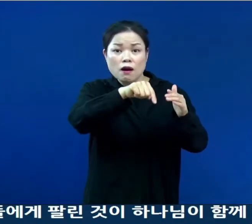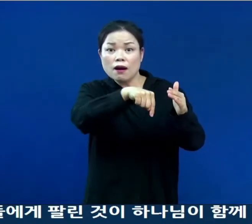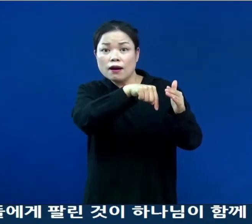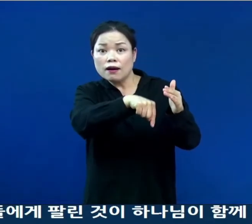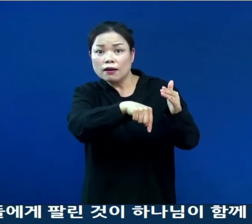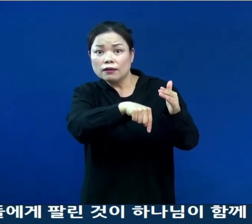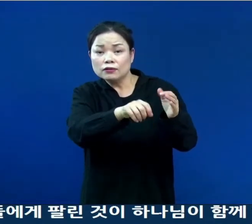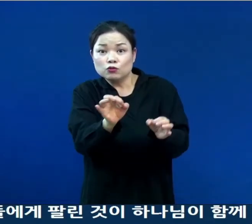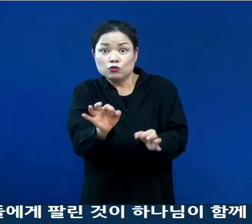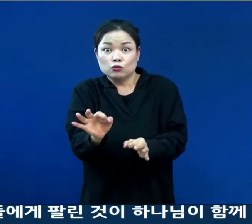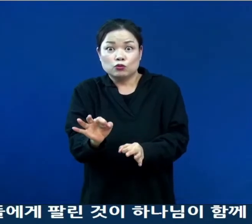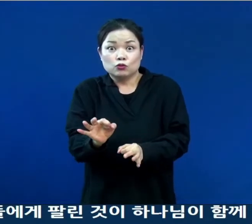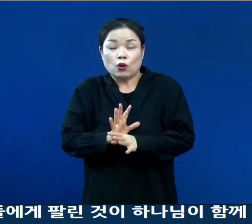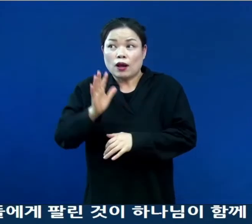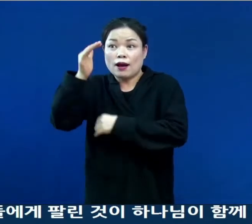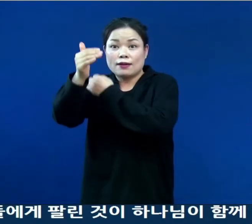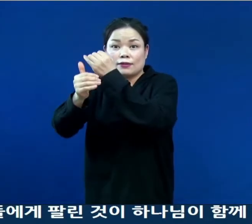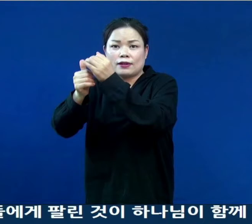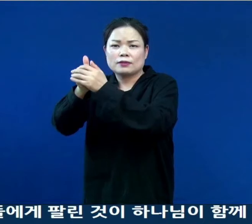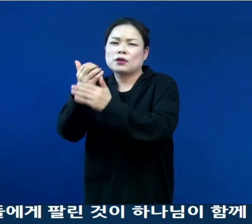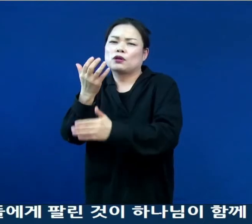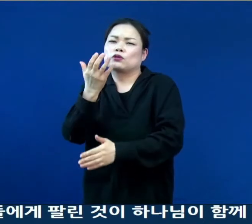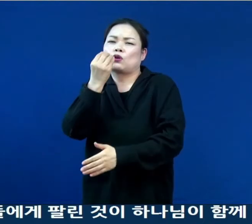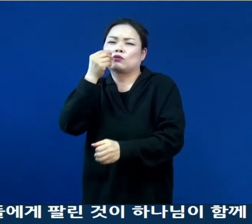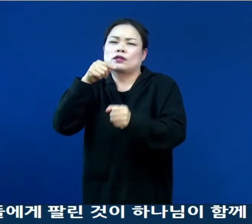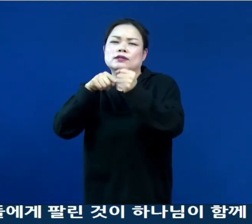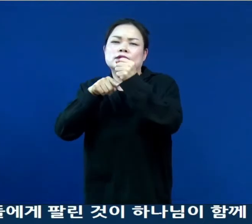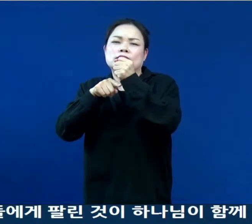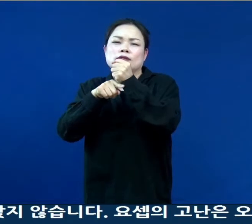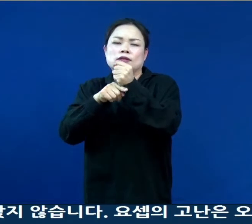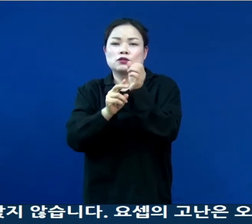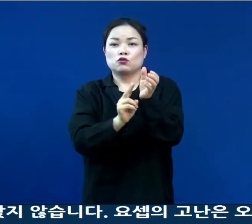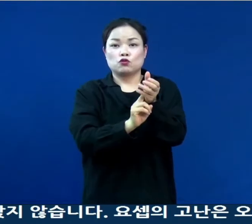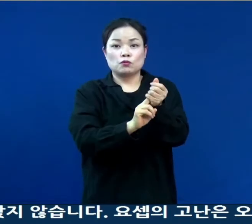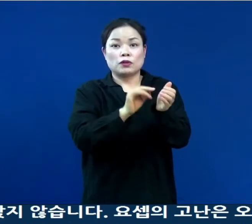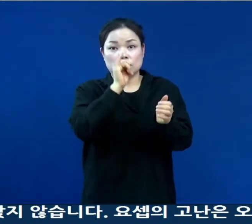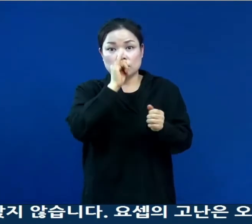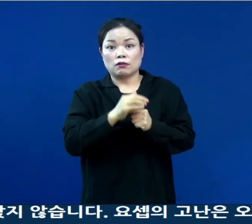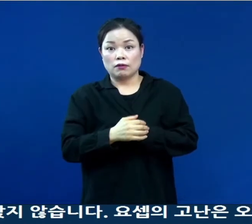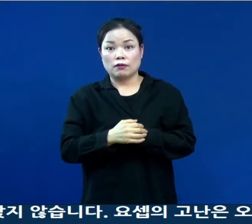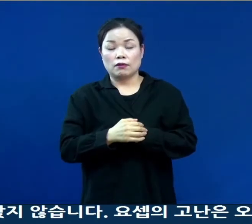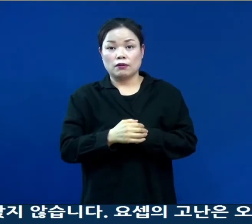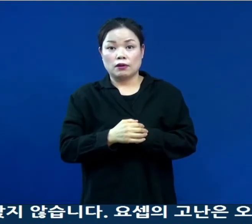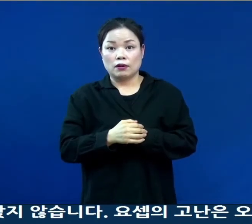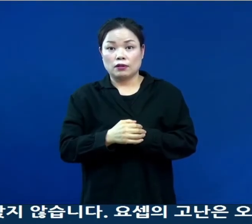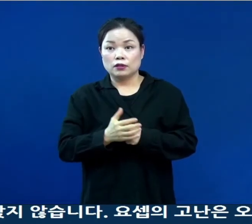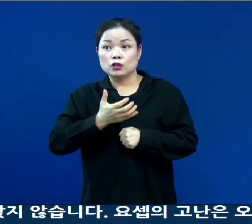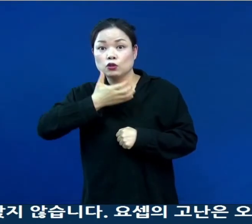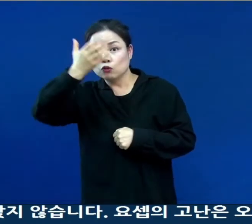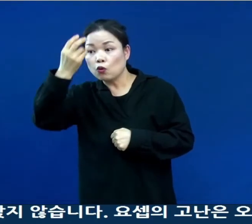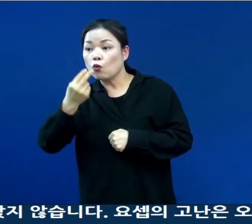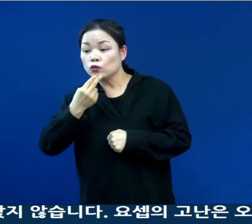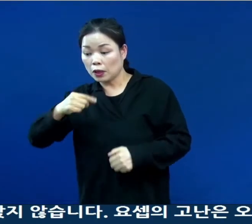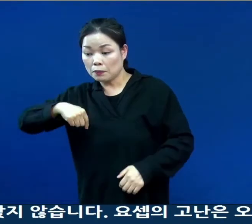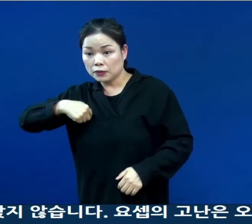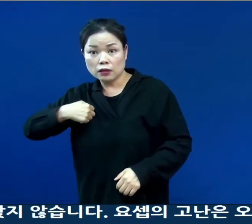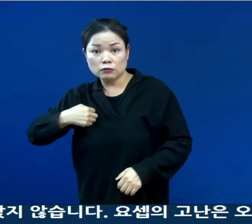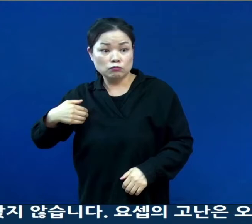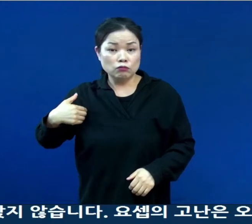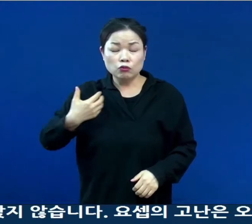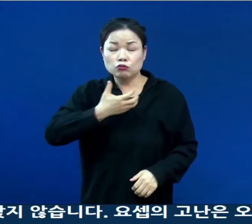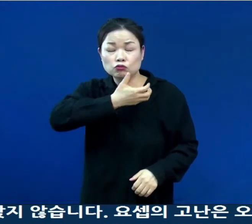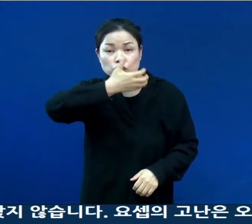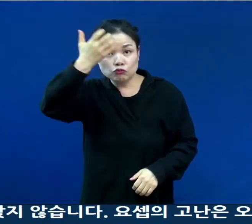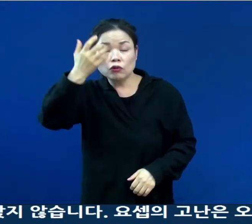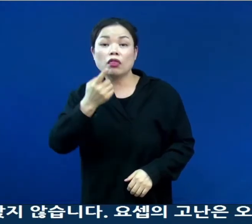안에는 놀라운 하나님의 거룩한 뜻이 숨겨져 있습니다. 요셉 자신이 알 수도 없는 꿈을